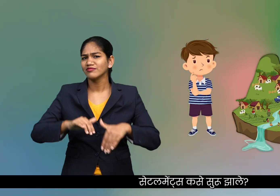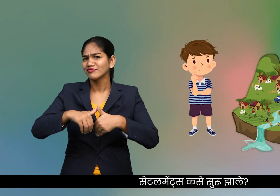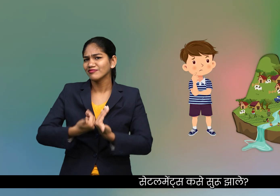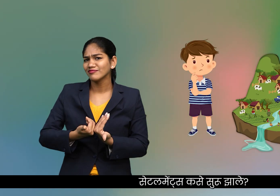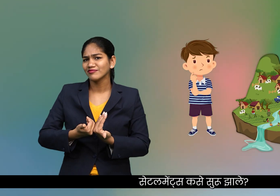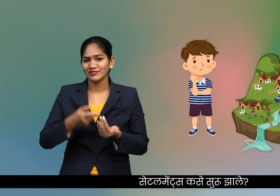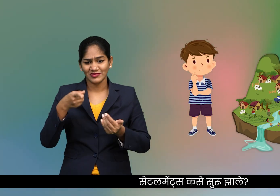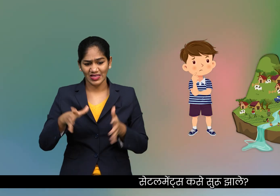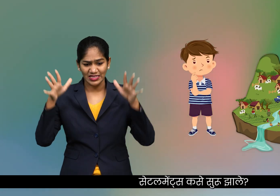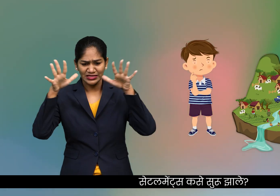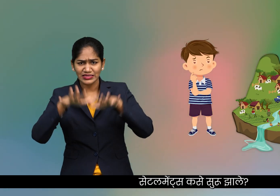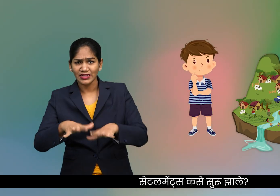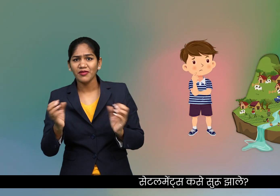सेटलमेंट्स कसे सुरू झाले?